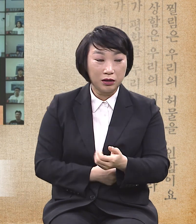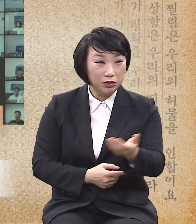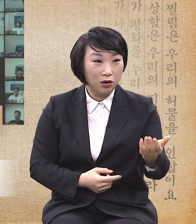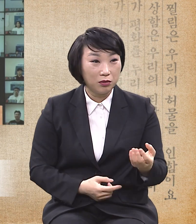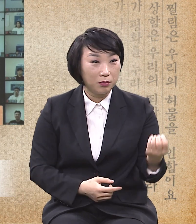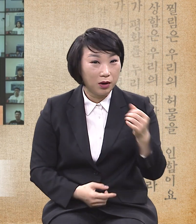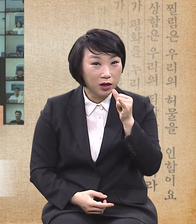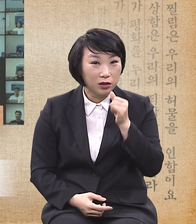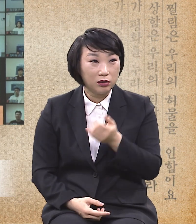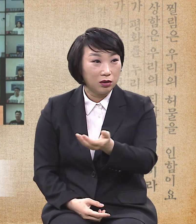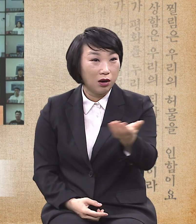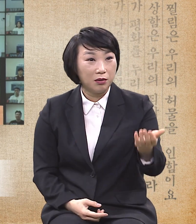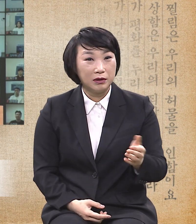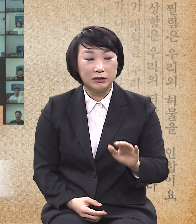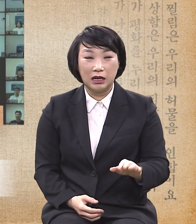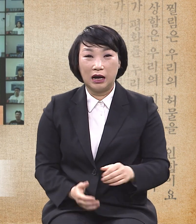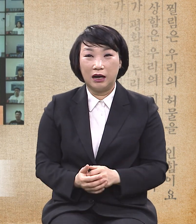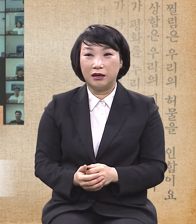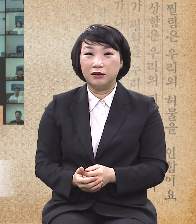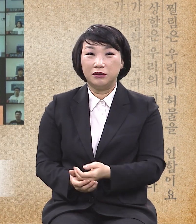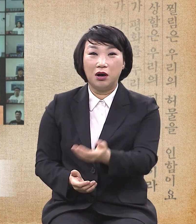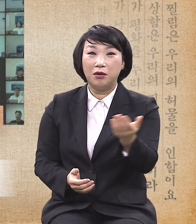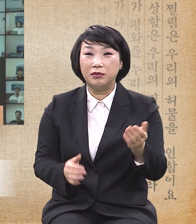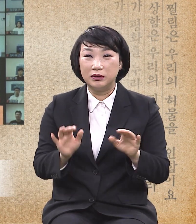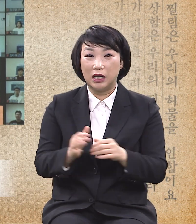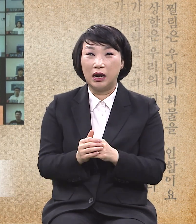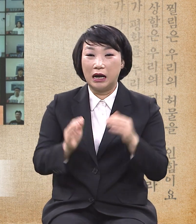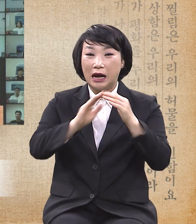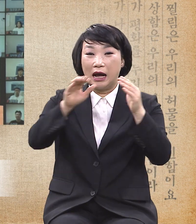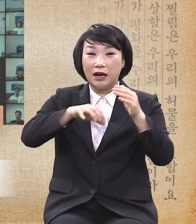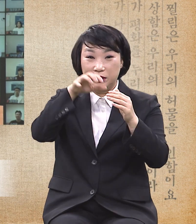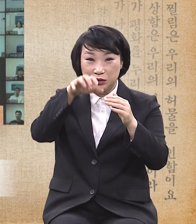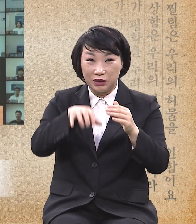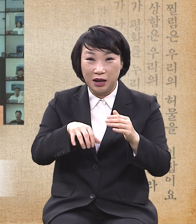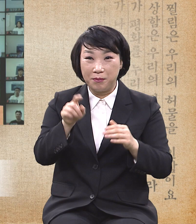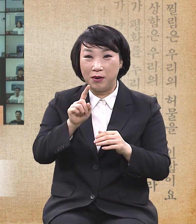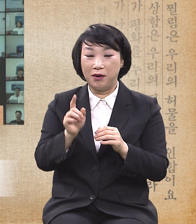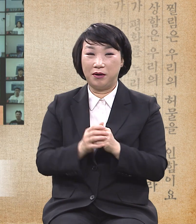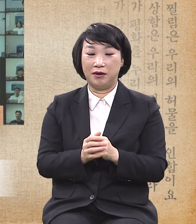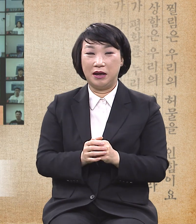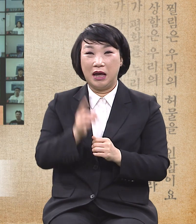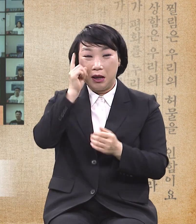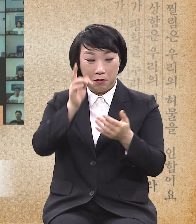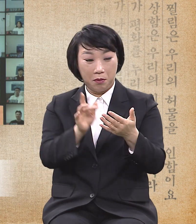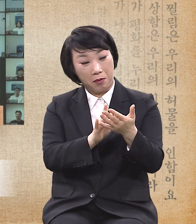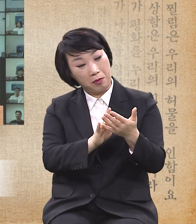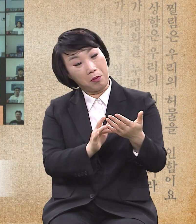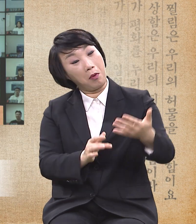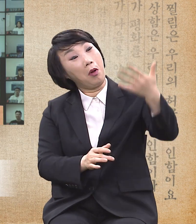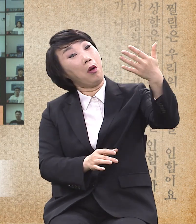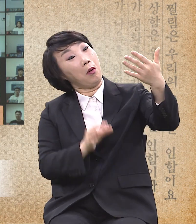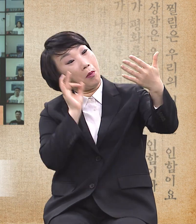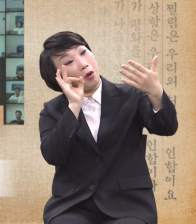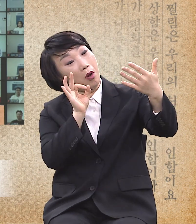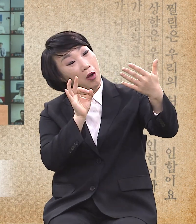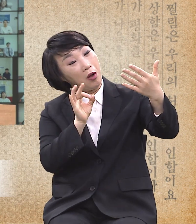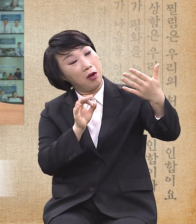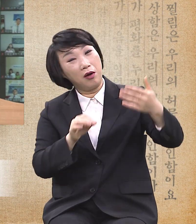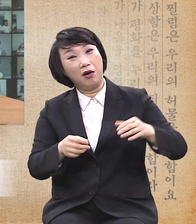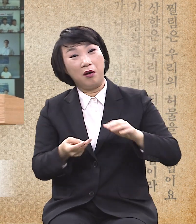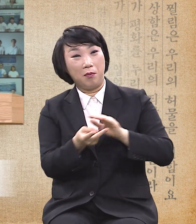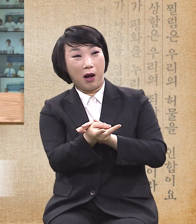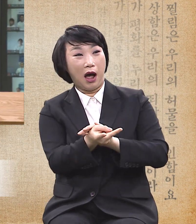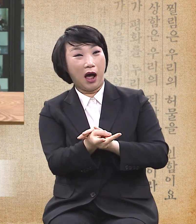뭐, 뭐 인사성으로 뭐 집에서 그냥 스마트폰 들고 그냥 다리